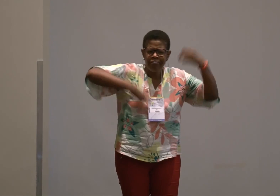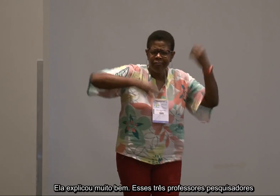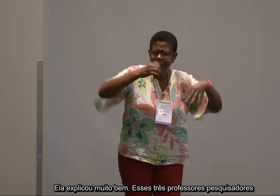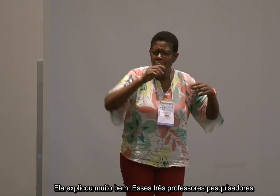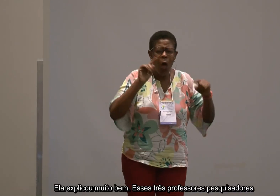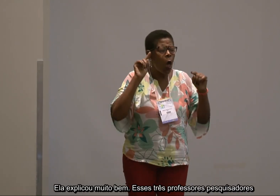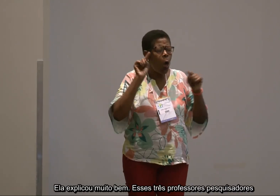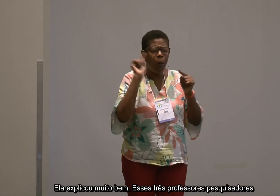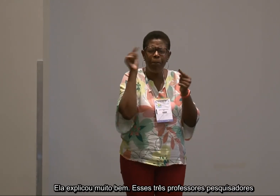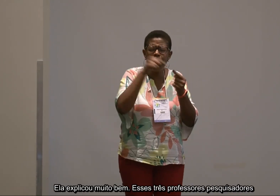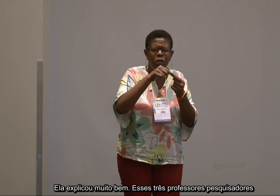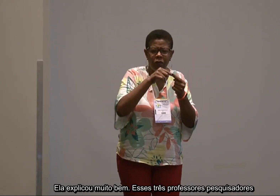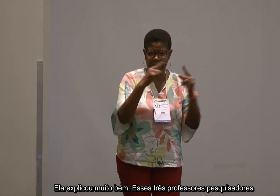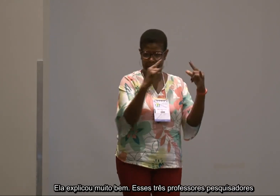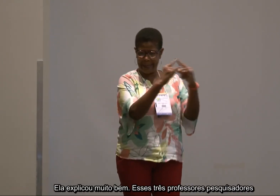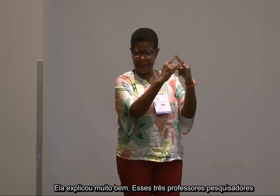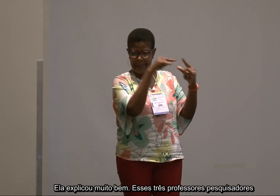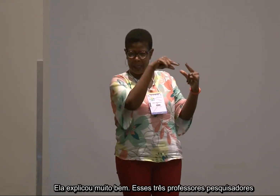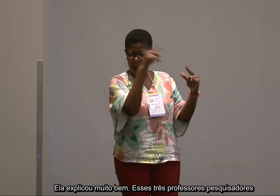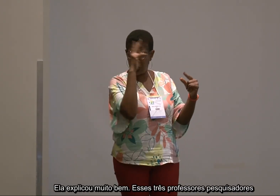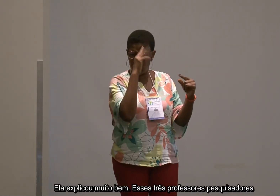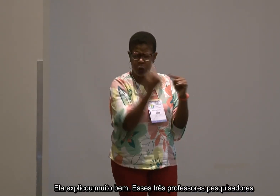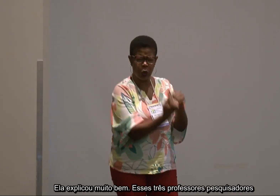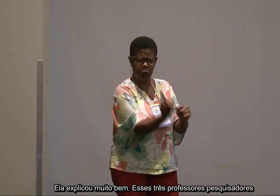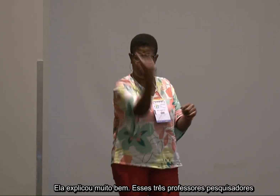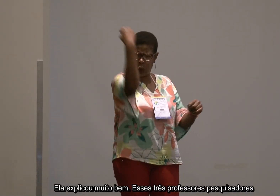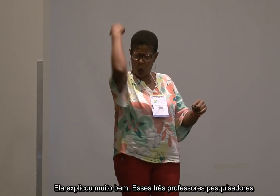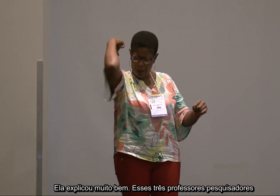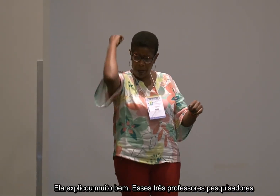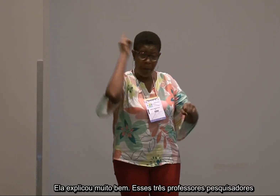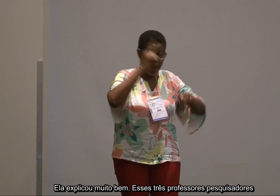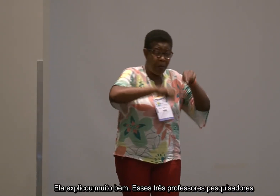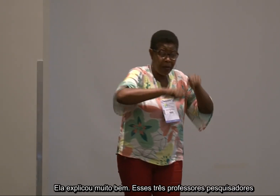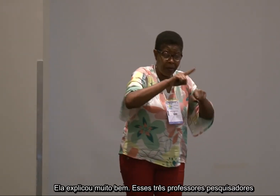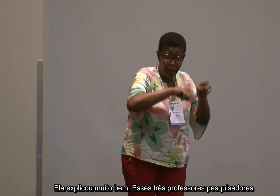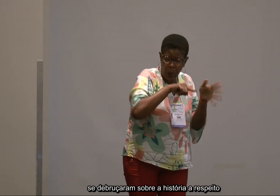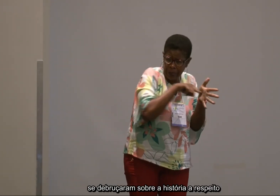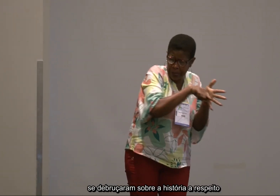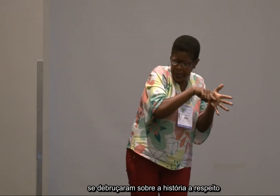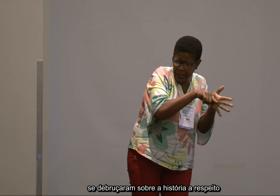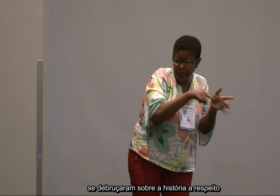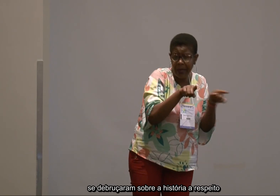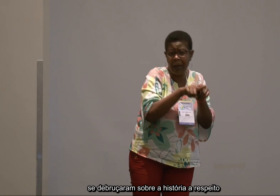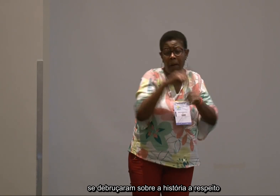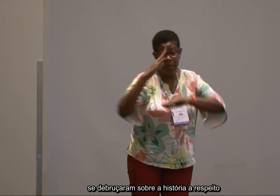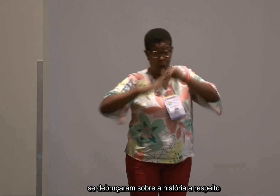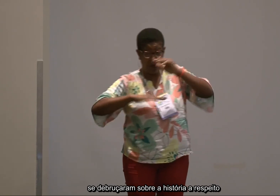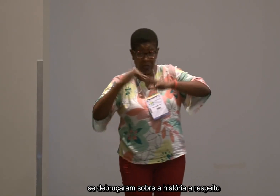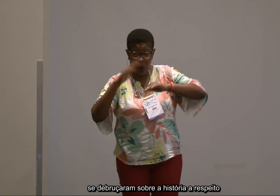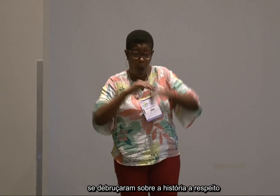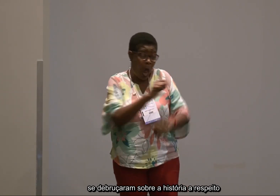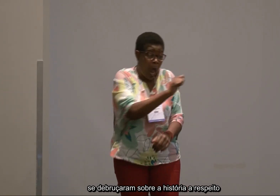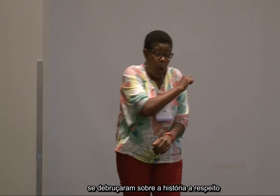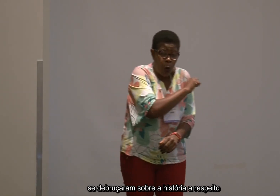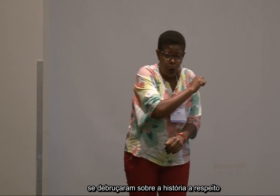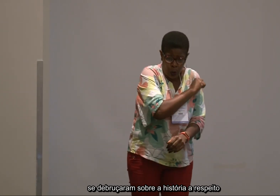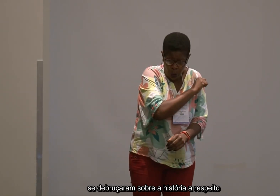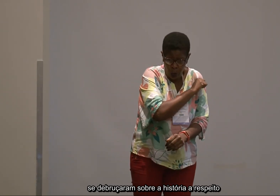então ela explicou muito bem esses três professores pesquisadores que se debruçaram sobre a história e pesquisaram a